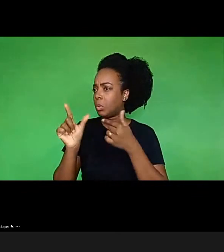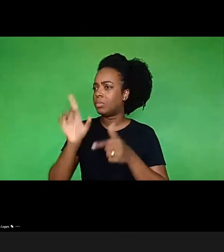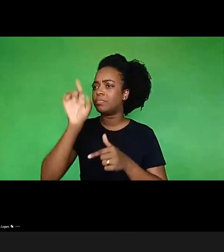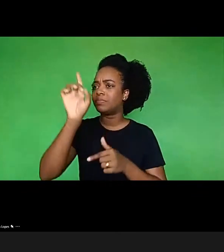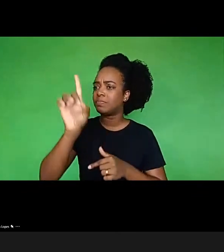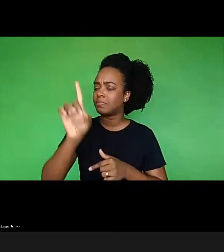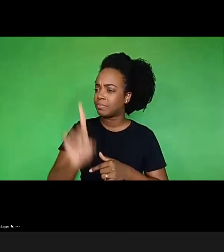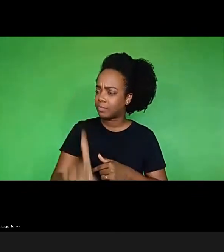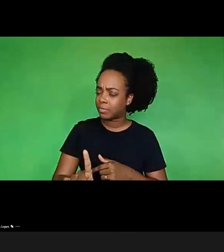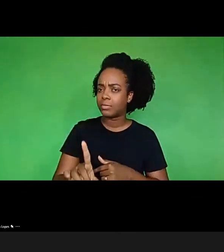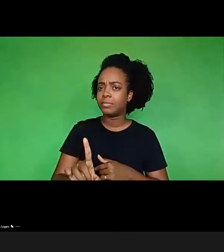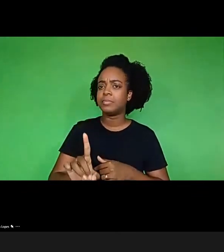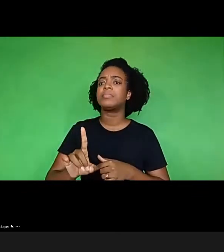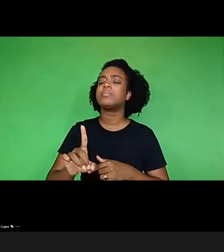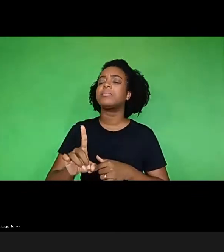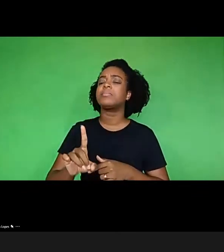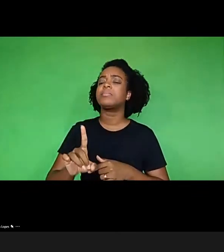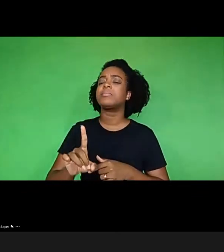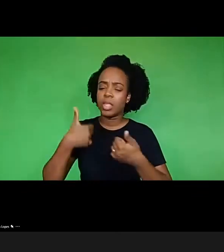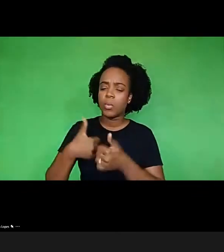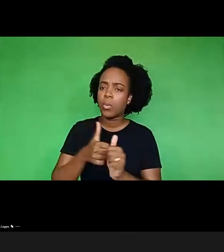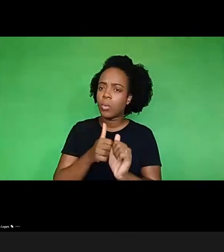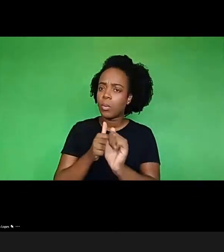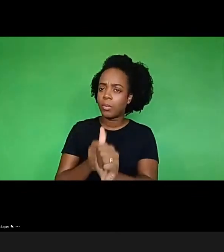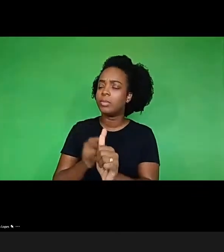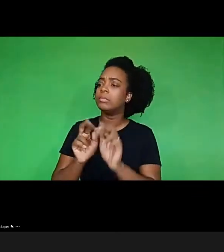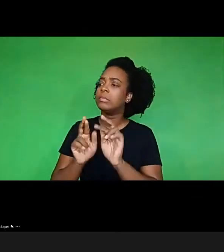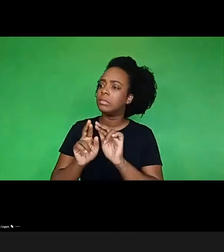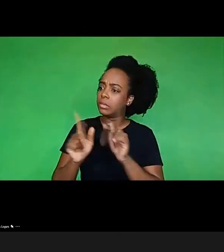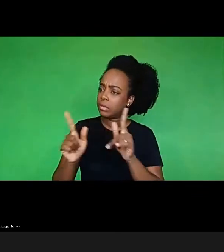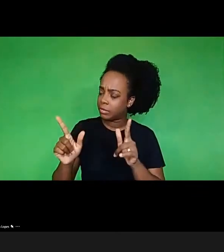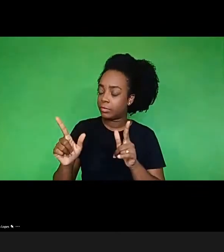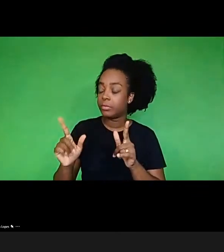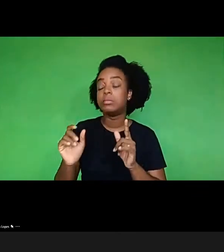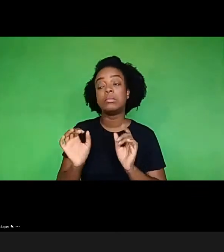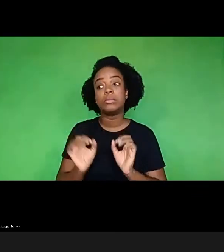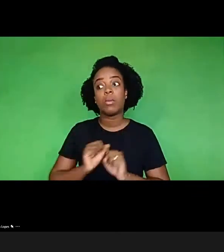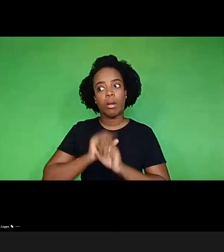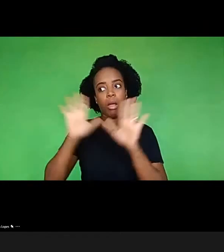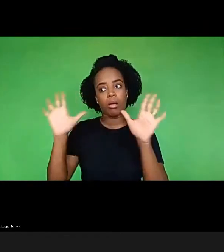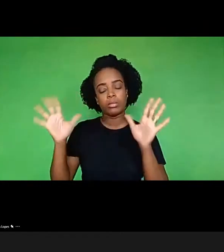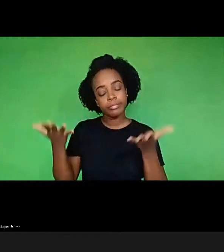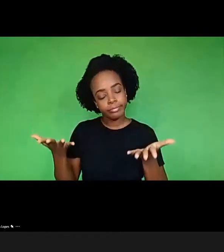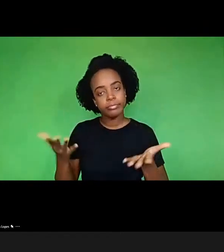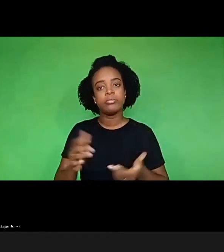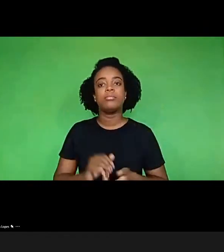deficiências, terão um acompanhamento diferenciado, obviamente, tanto na